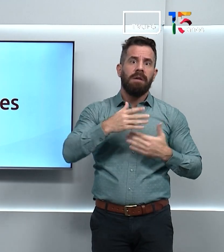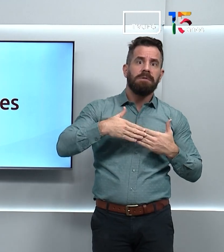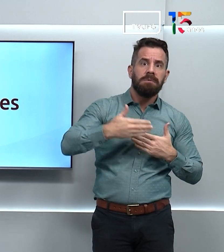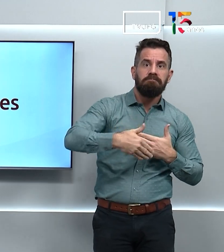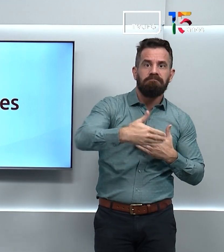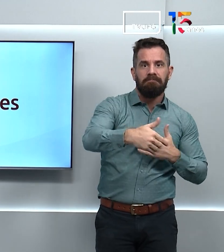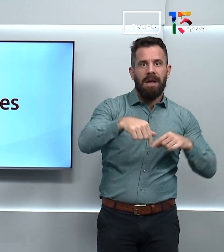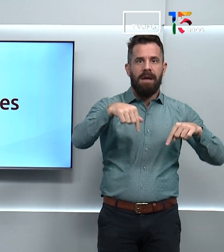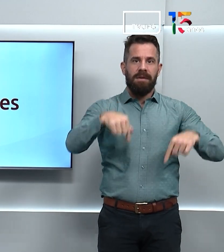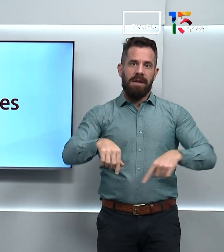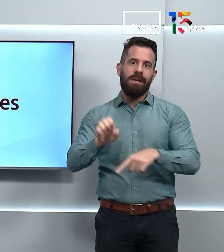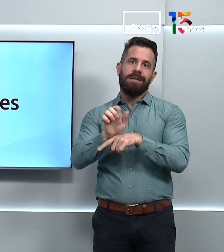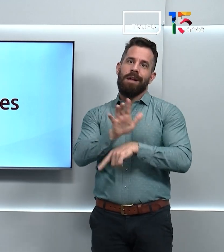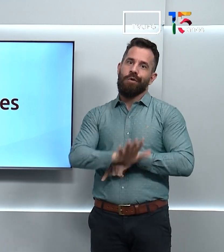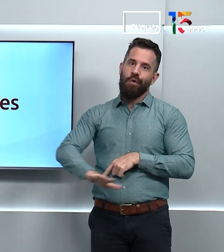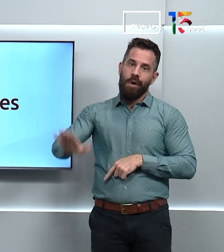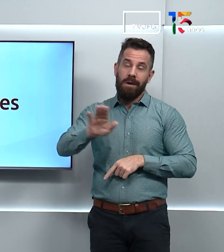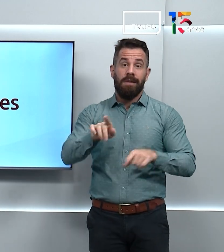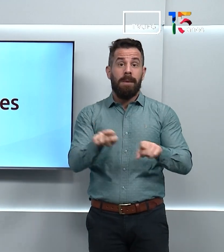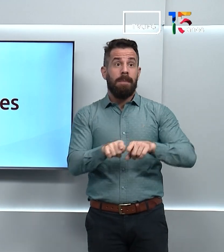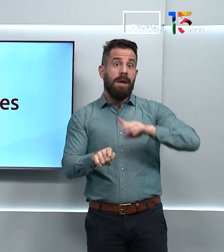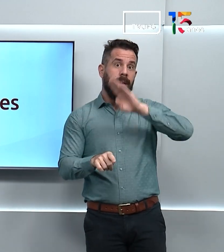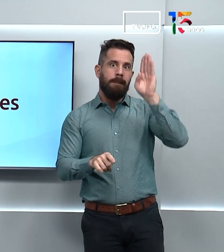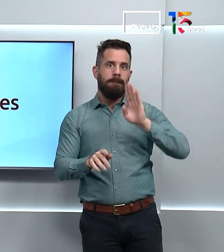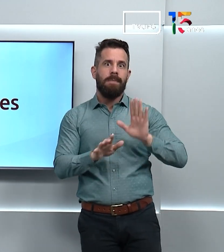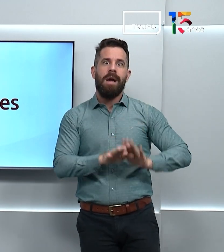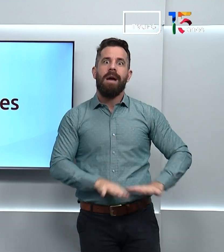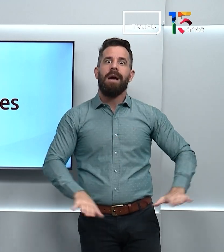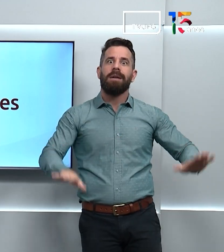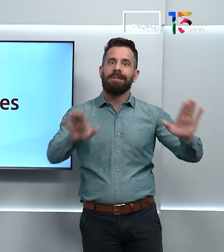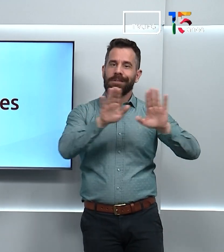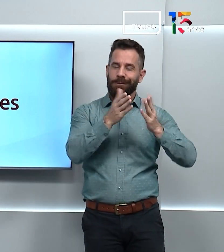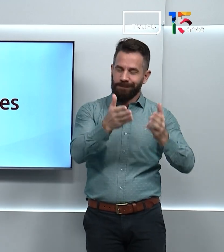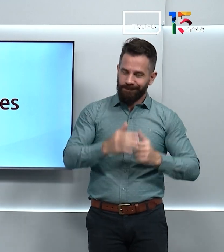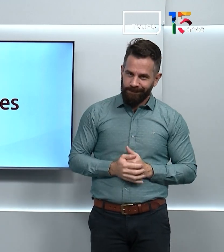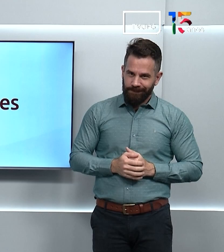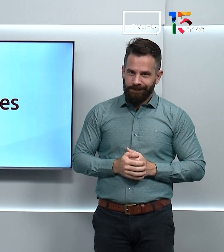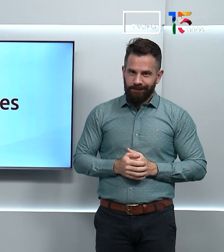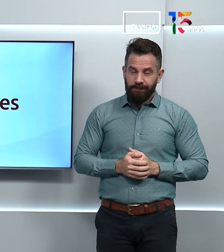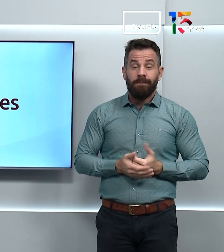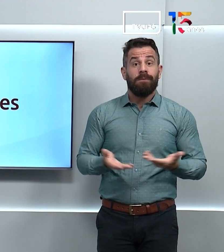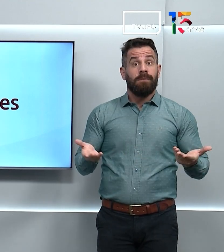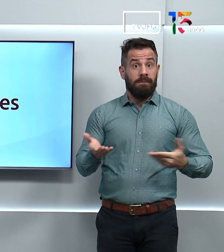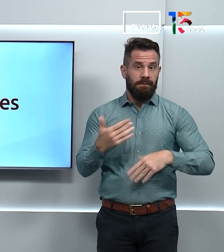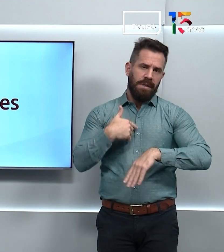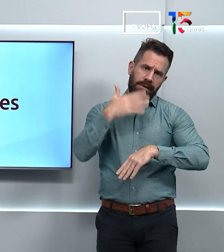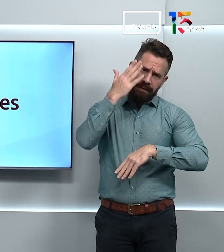local aqui no nosso estado de Goiás e também das principais cidades goianas. Nosso programa